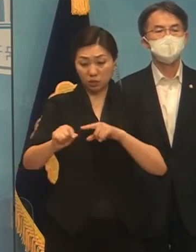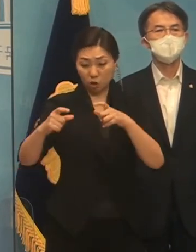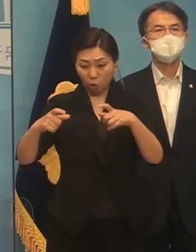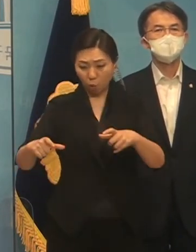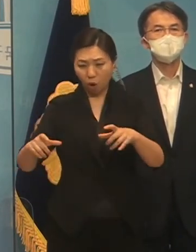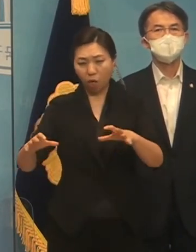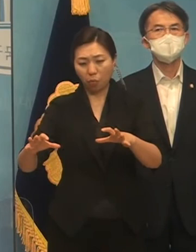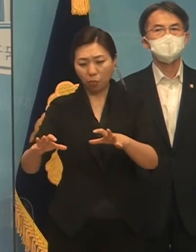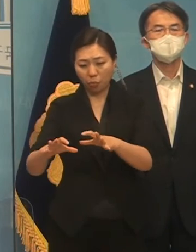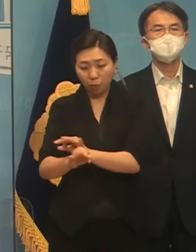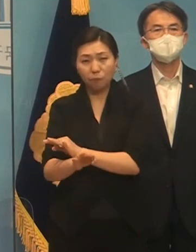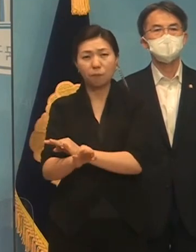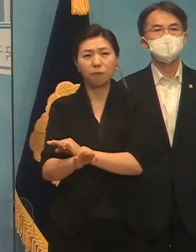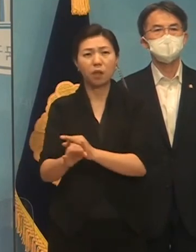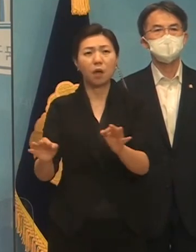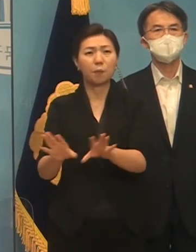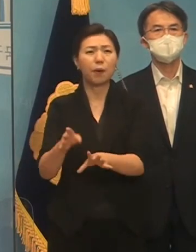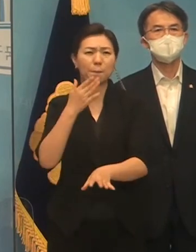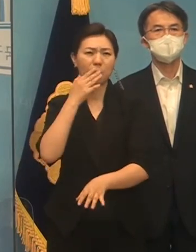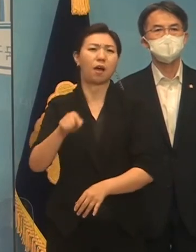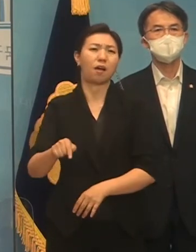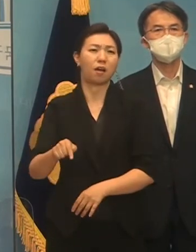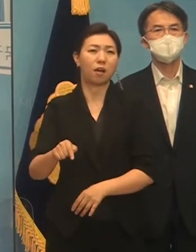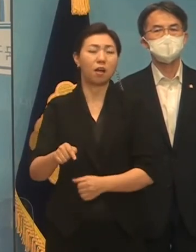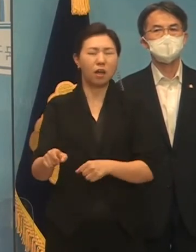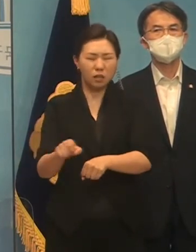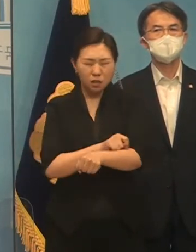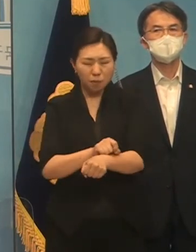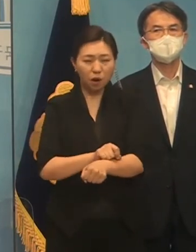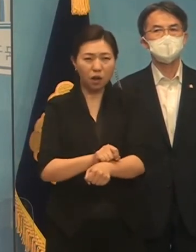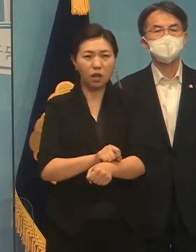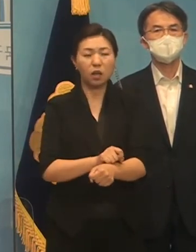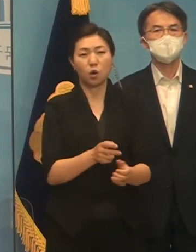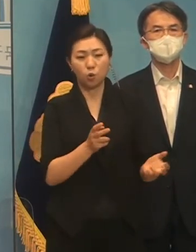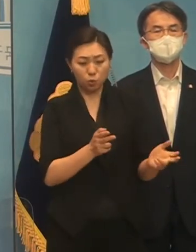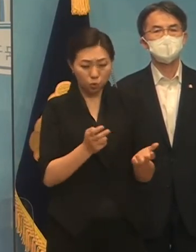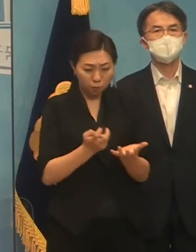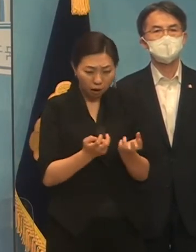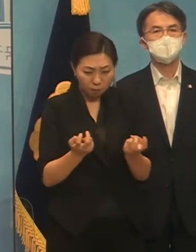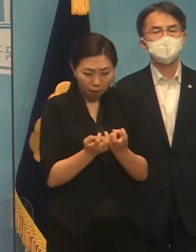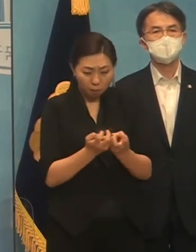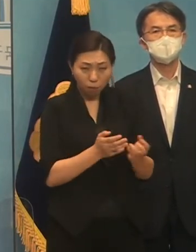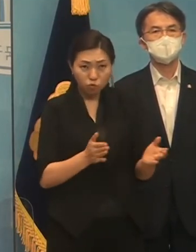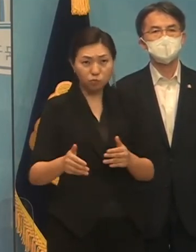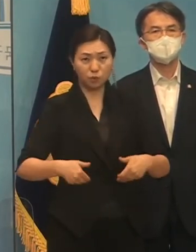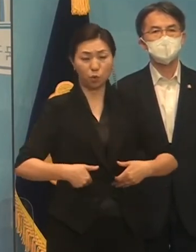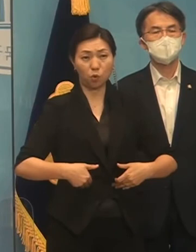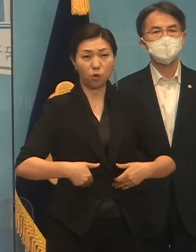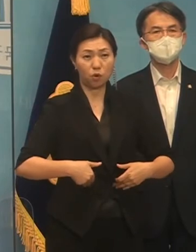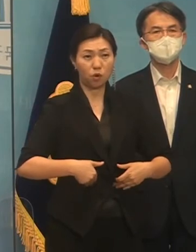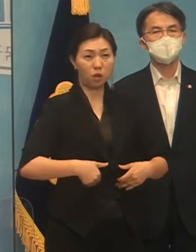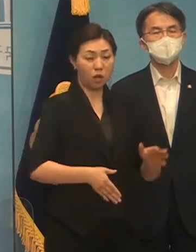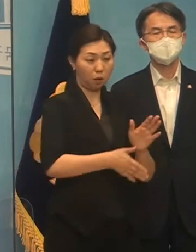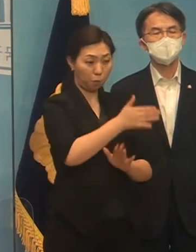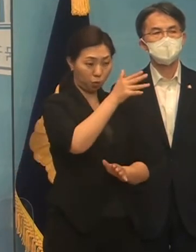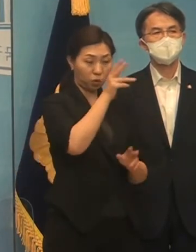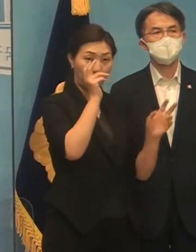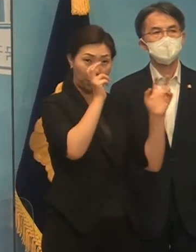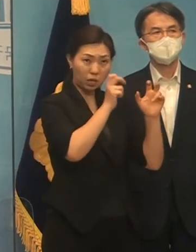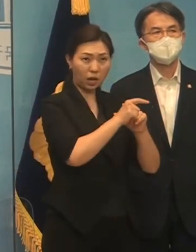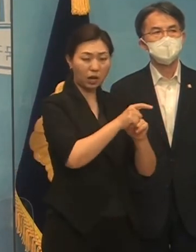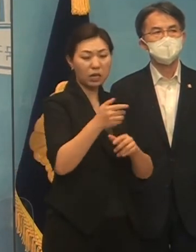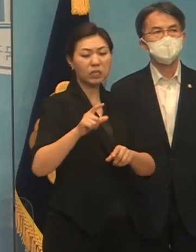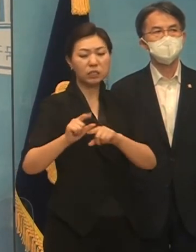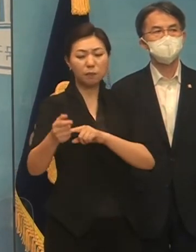내몰리고 있습니다. 특단의 대책이 마련돼야 합니다. 예를 들어 기업 본사들 지역으로 이전하도록 해야